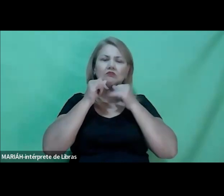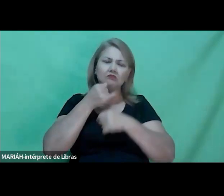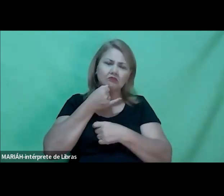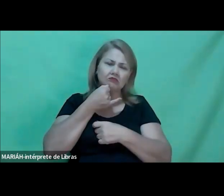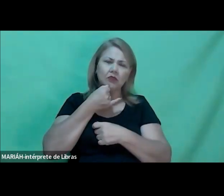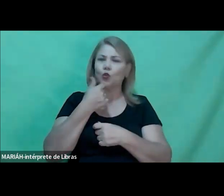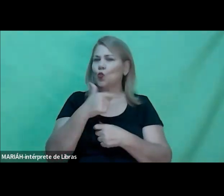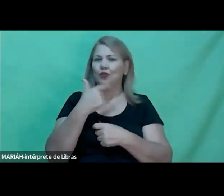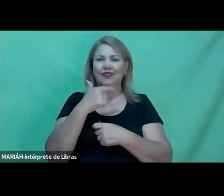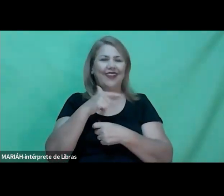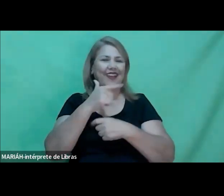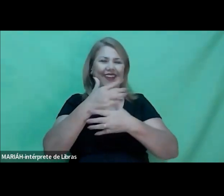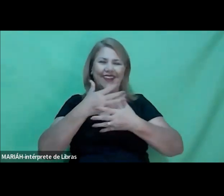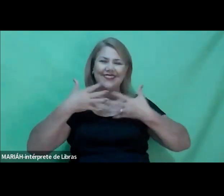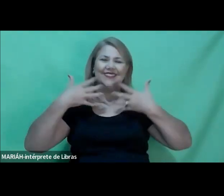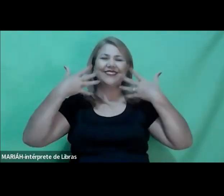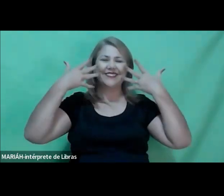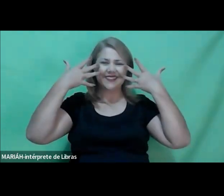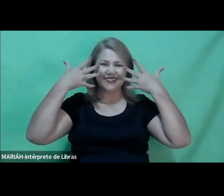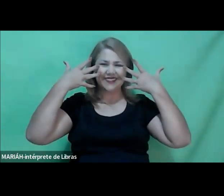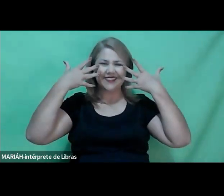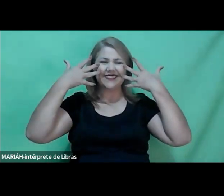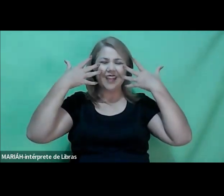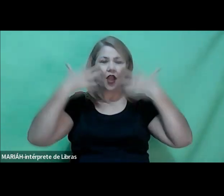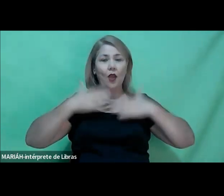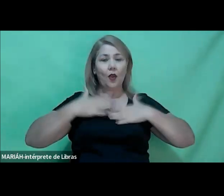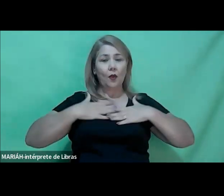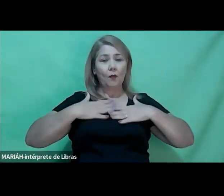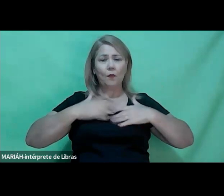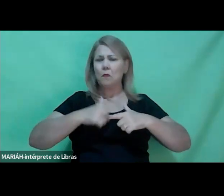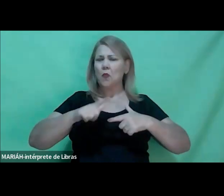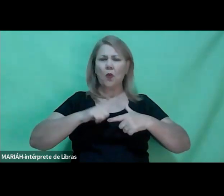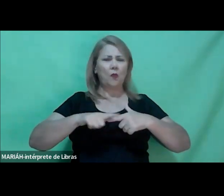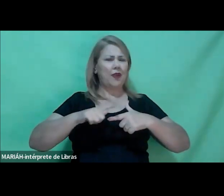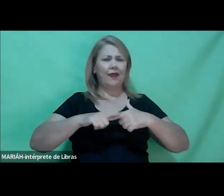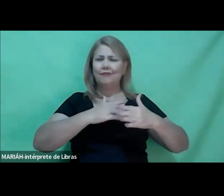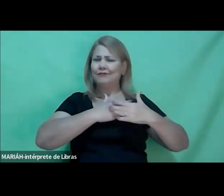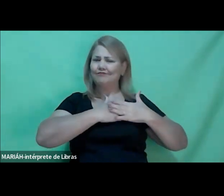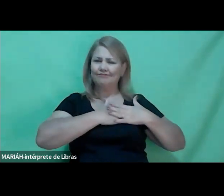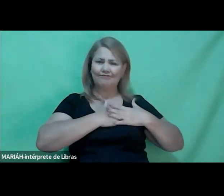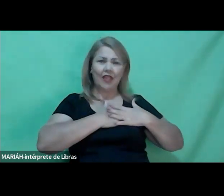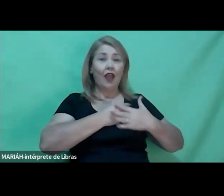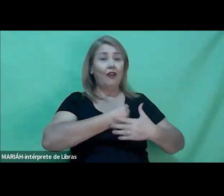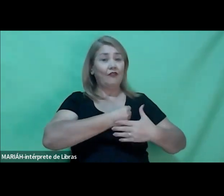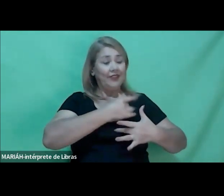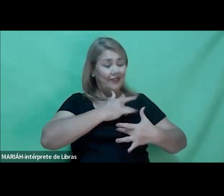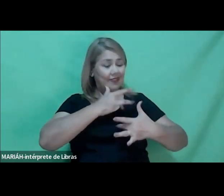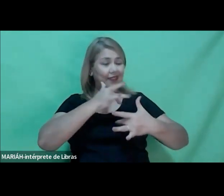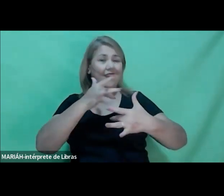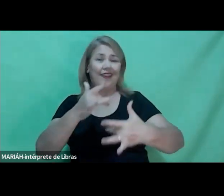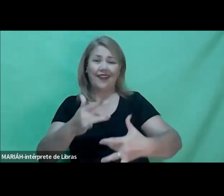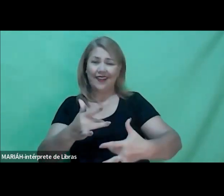es generosa con quien le habla al corazón cada nuevo desafío es un